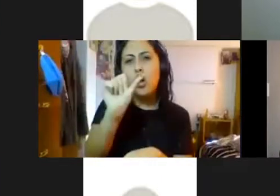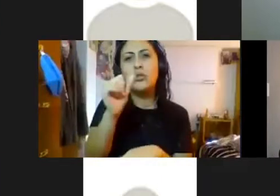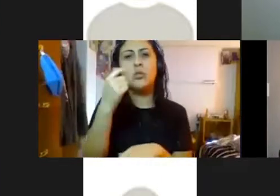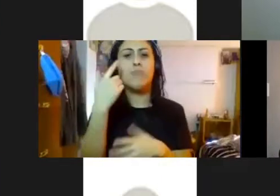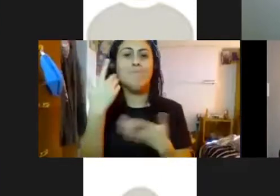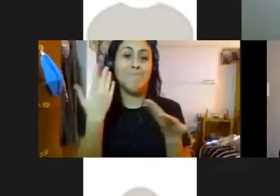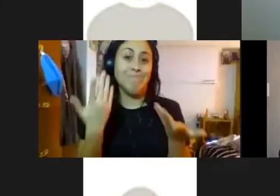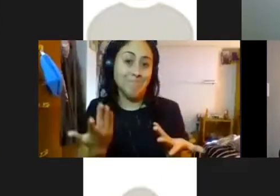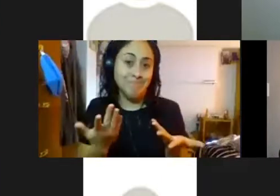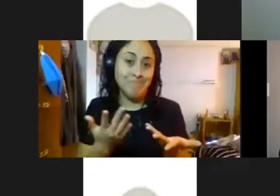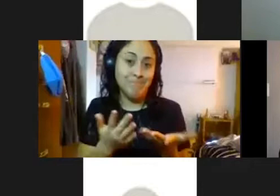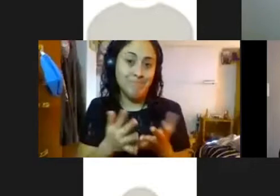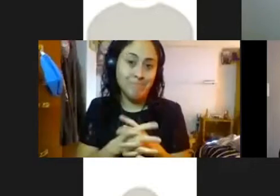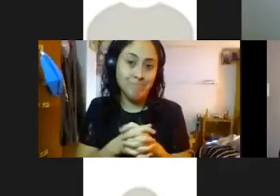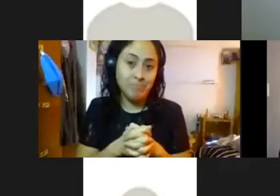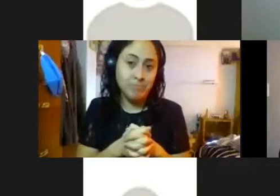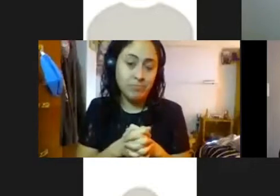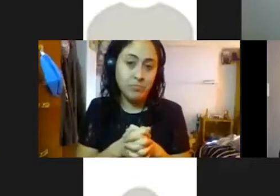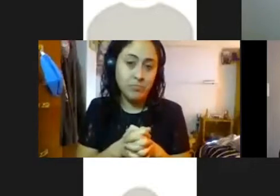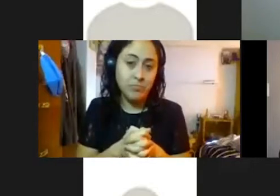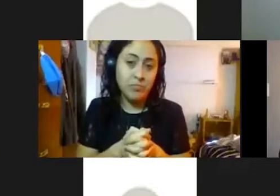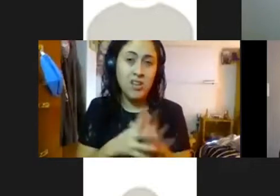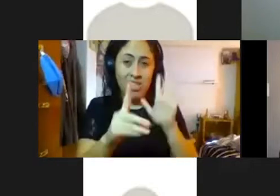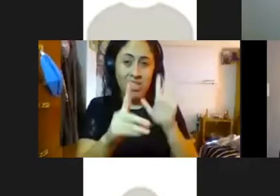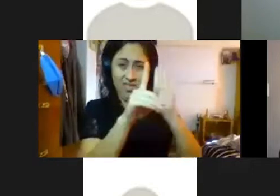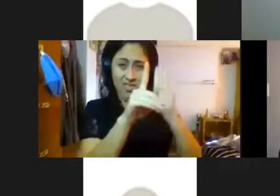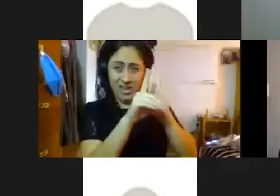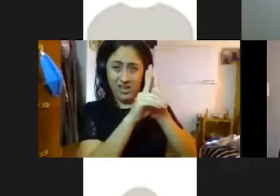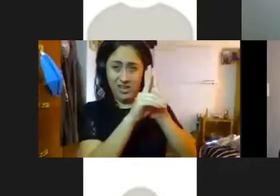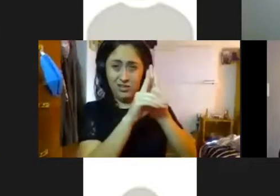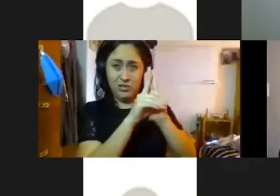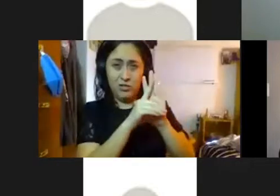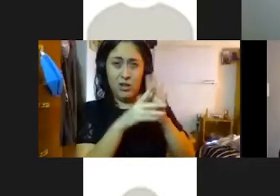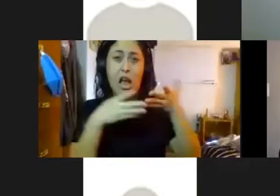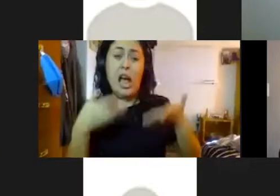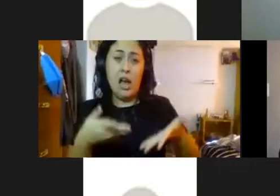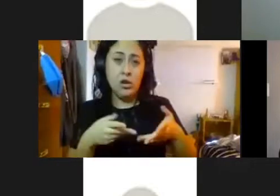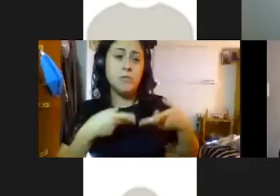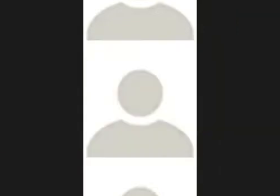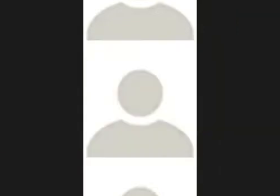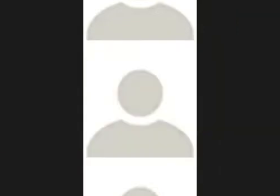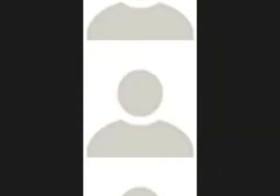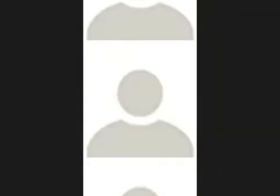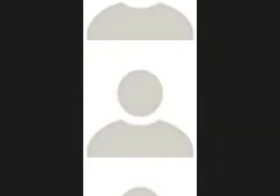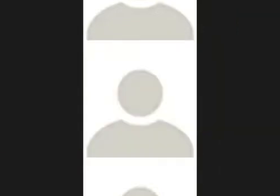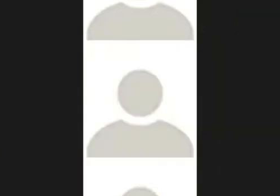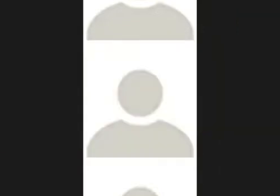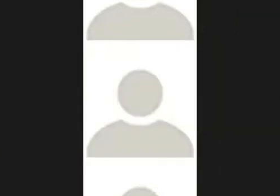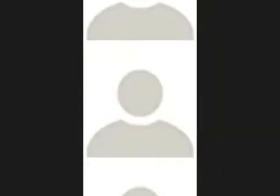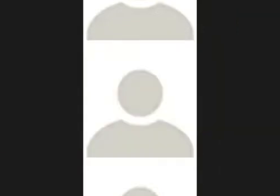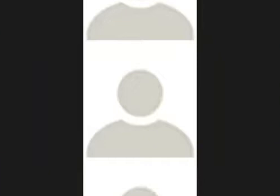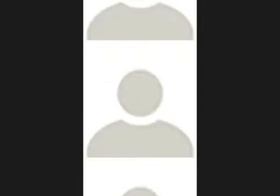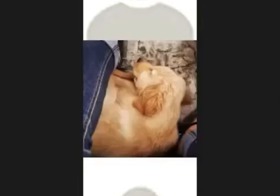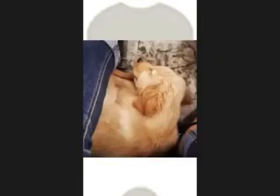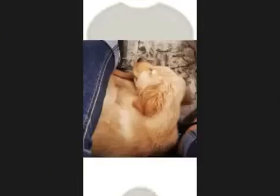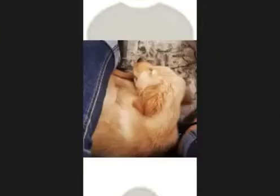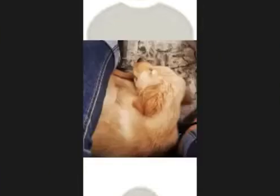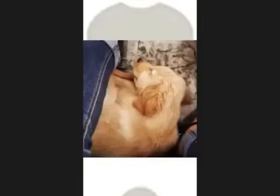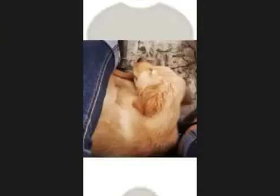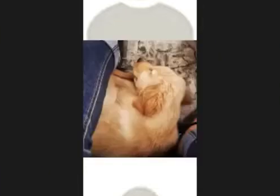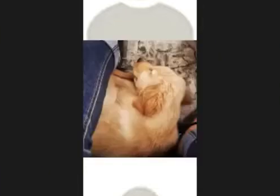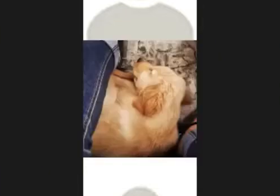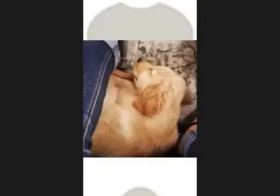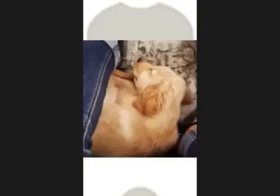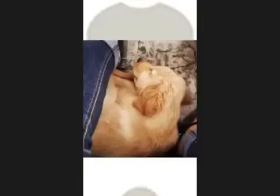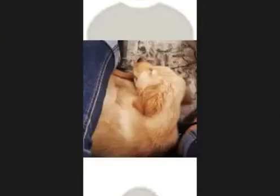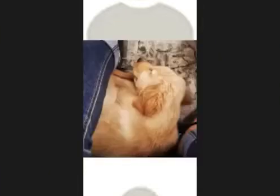se realiza actualmente en el decreto recibe cursos en 2 jornadas, jornada de la mañana, jornada de la tarde, y